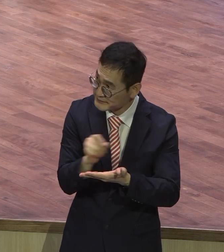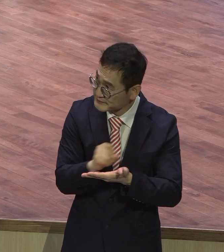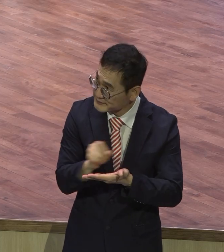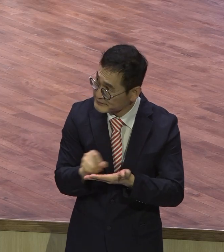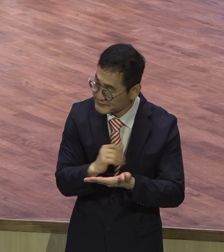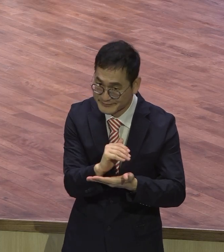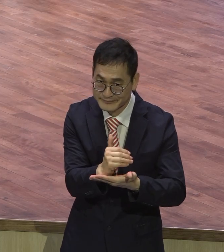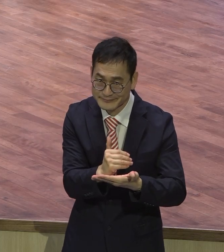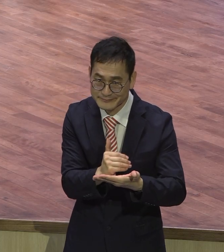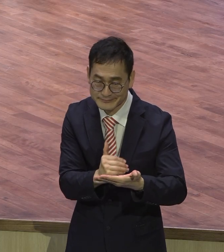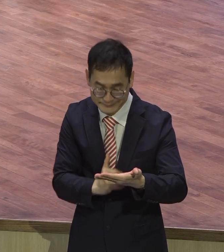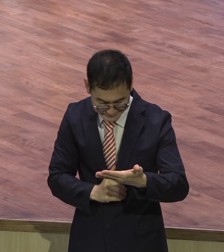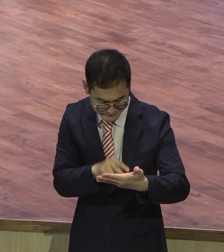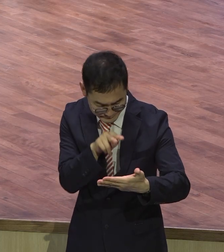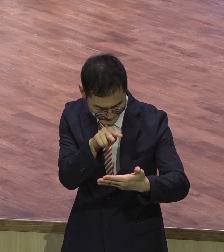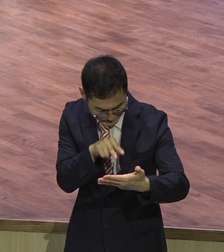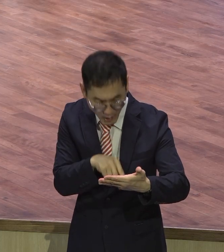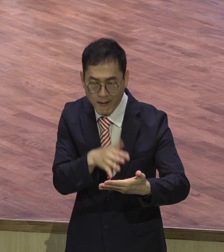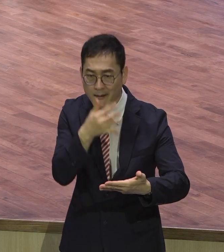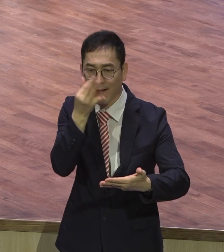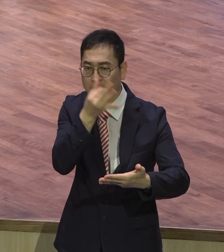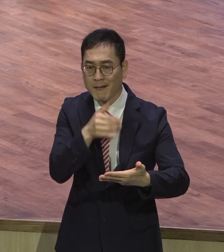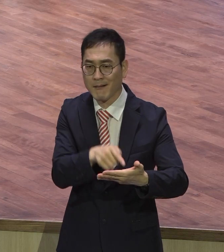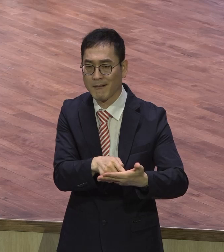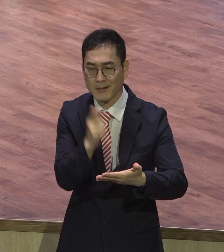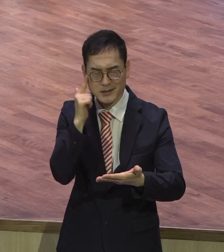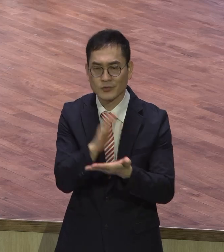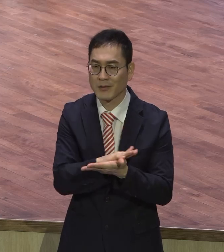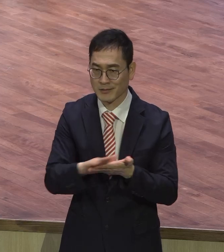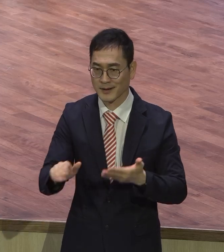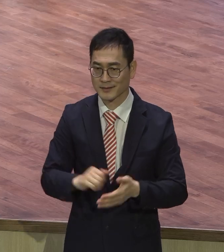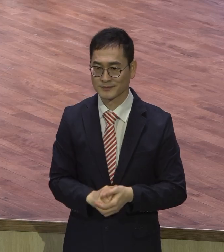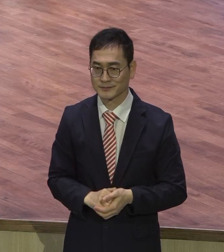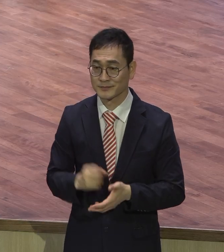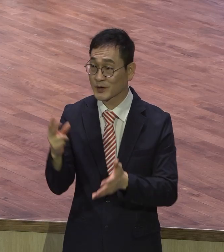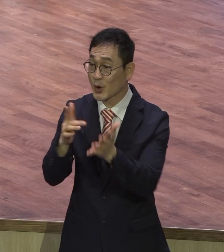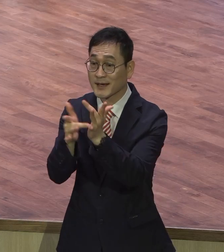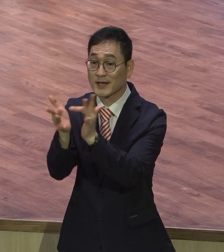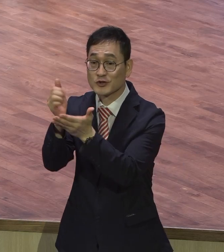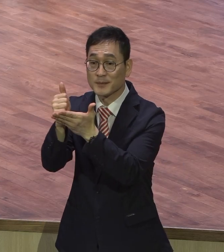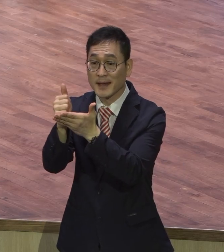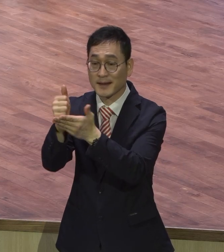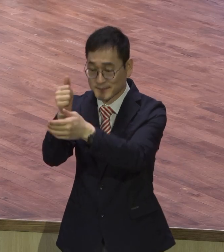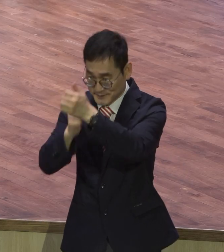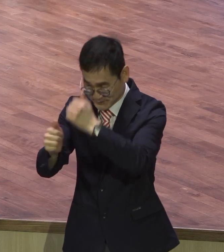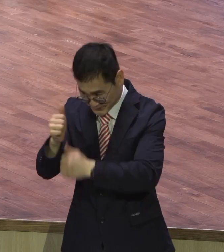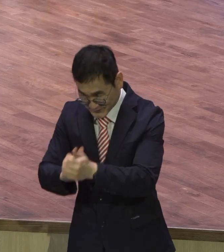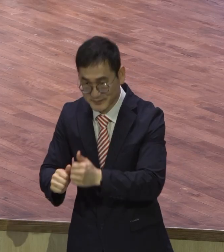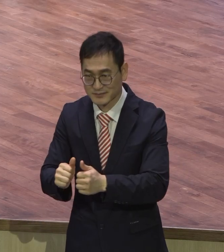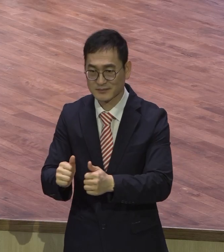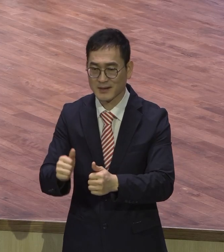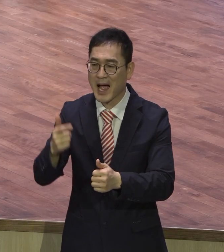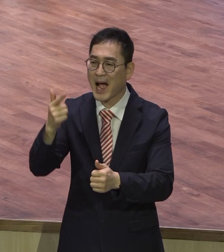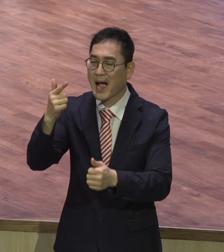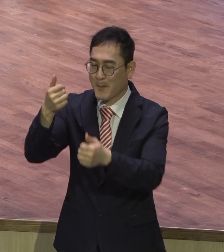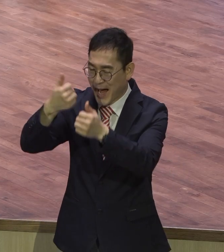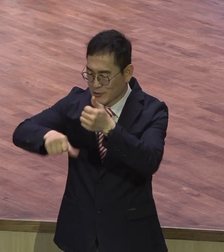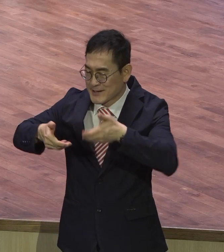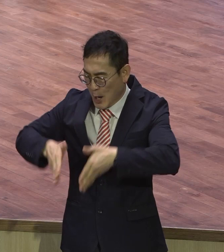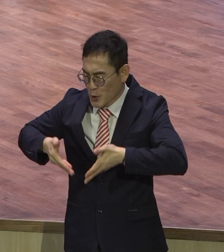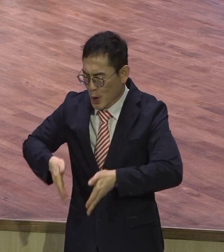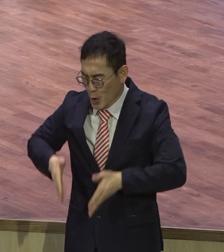기록했습니다 그리고 예수님의 이 족보 이 족보를 보면 얼마나 쭉 지루합니까 이걸 14대로